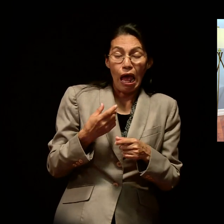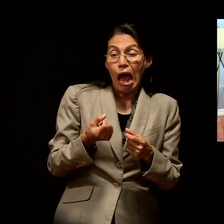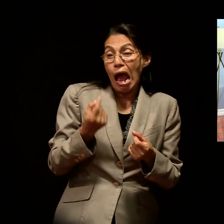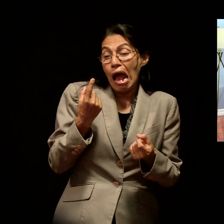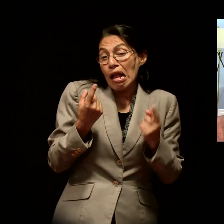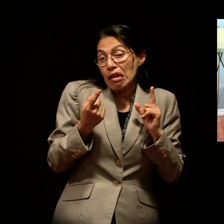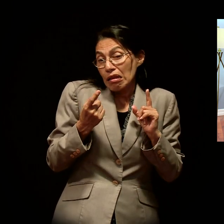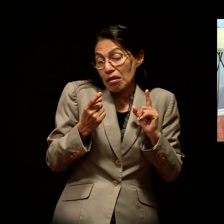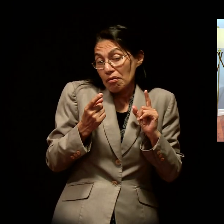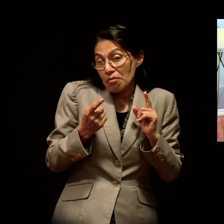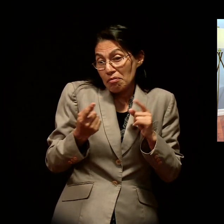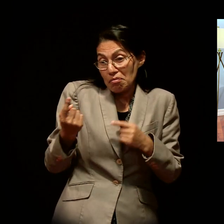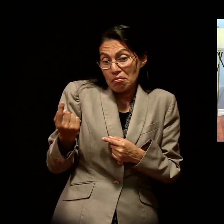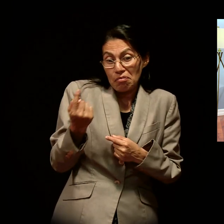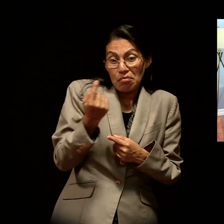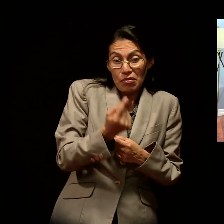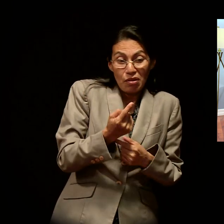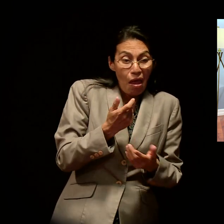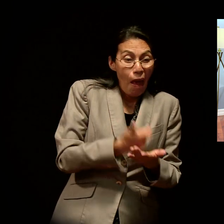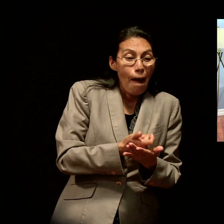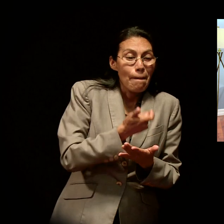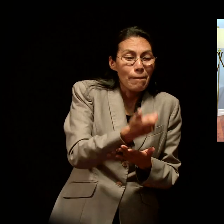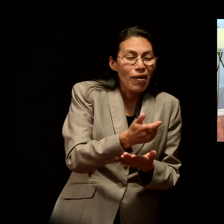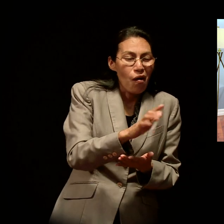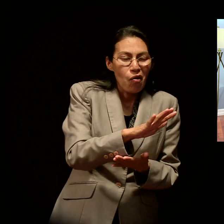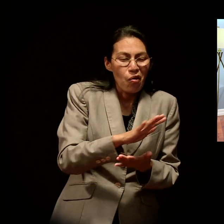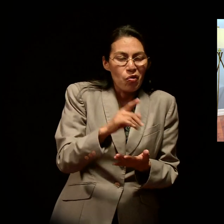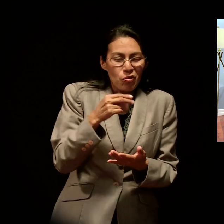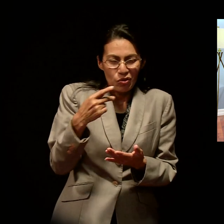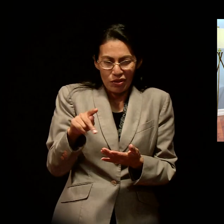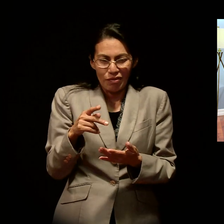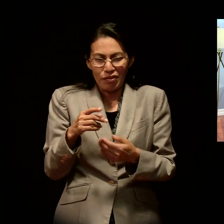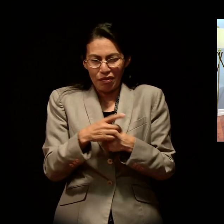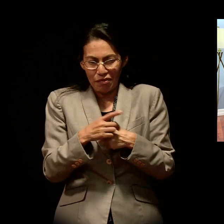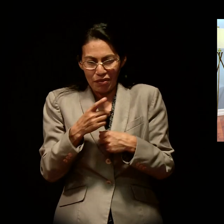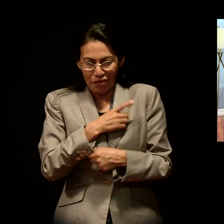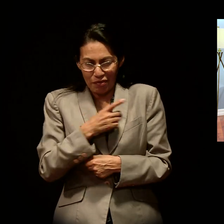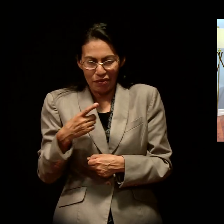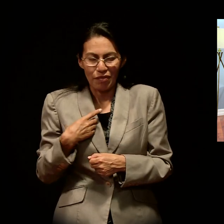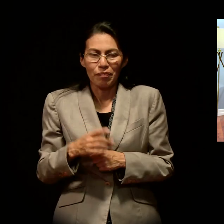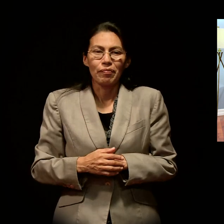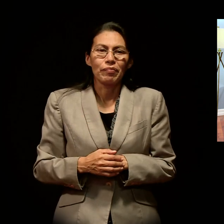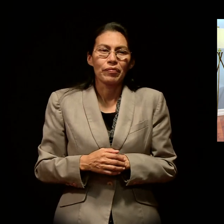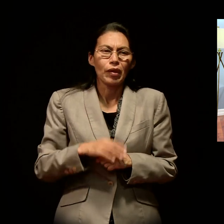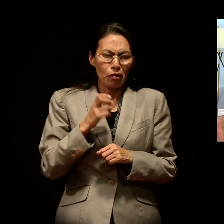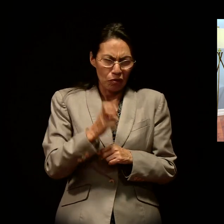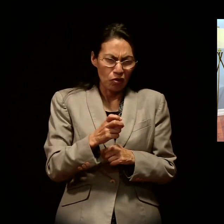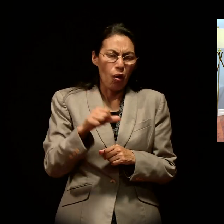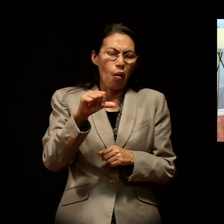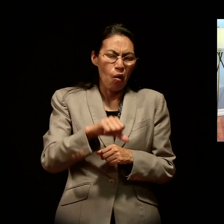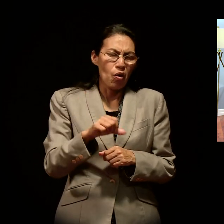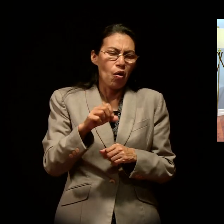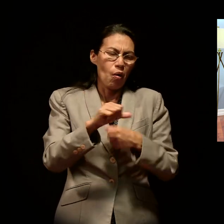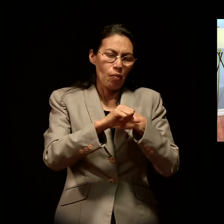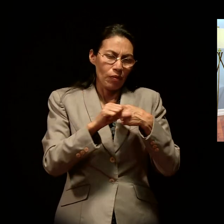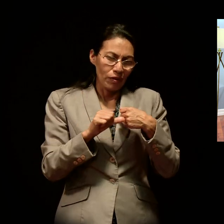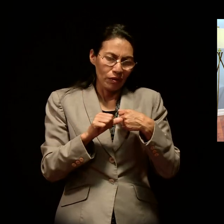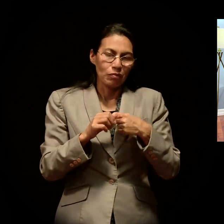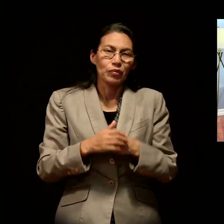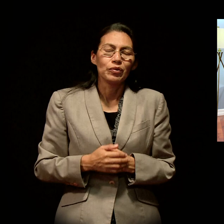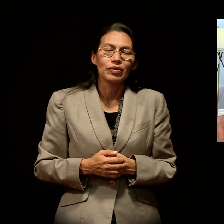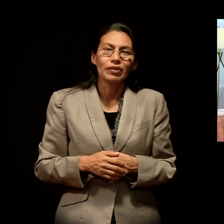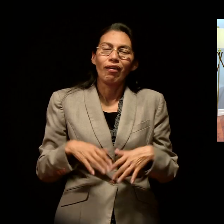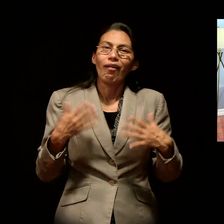Alguien vino y pagó el costo de su cirugía Así que sigamos adelante para que todo